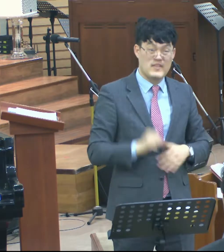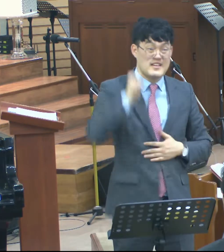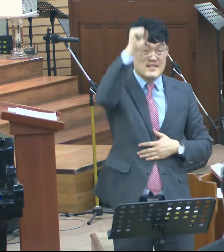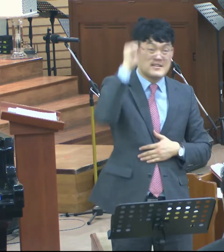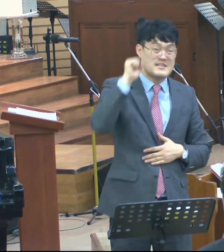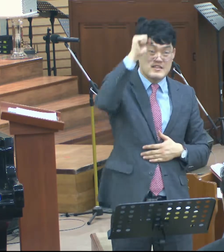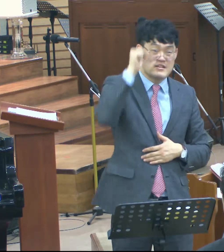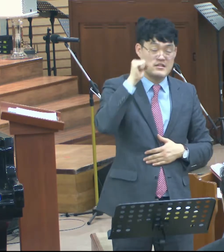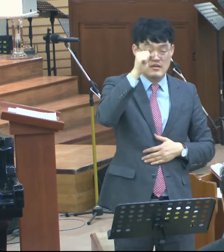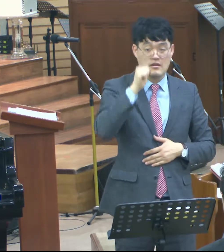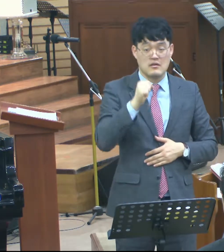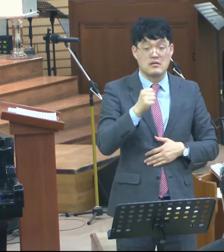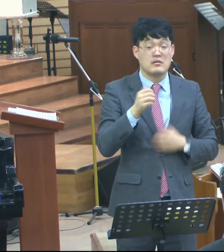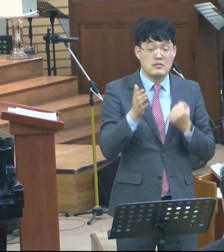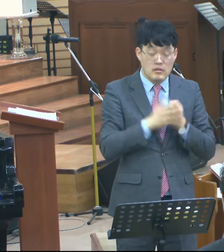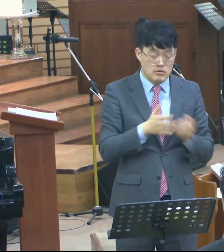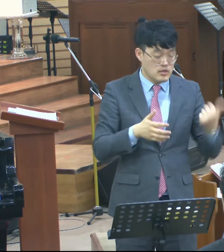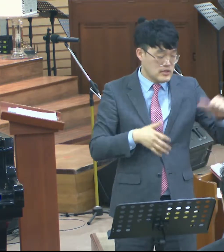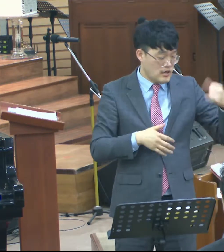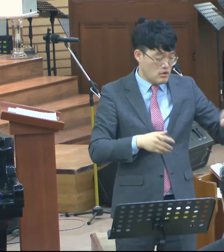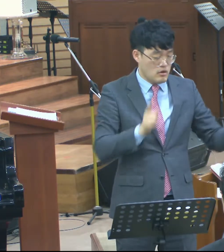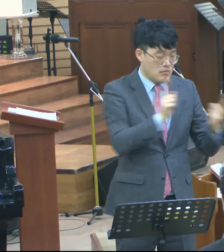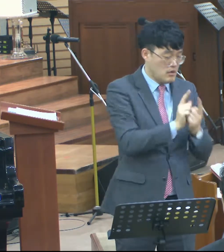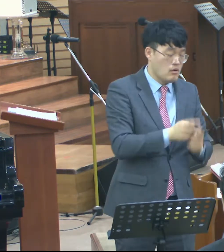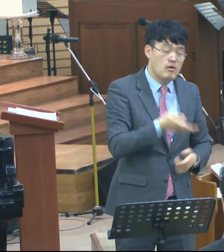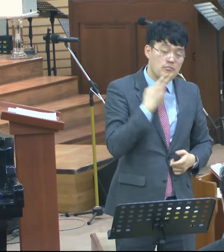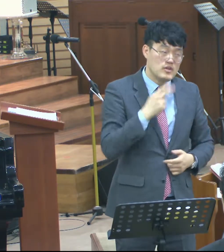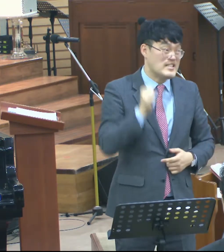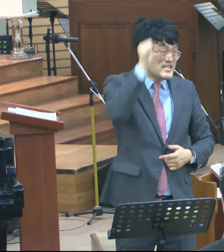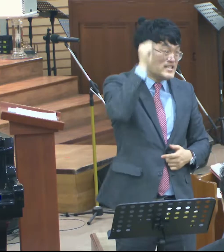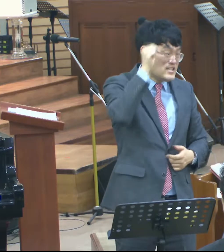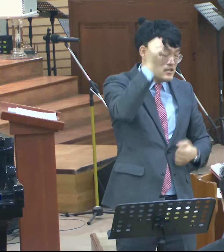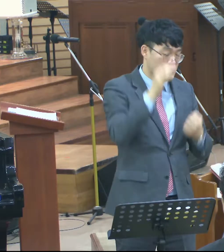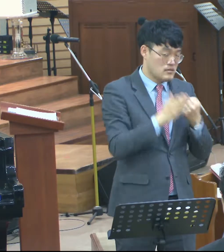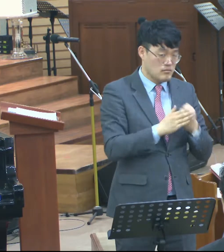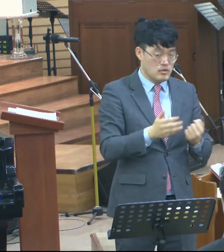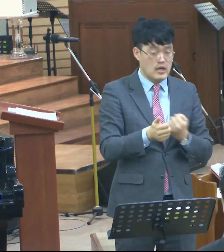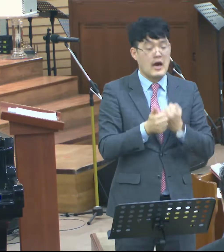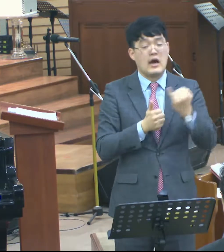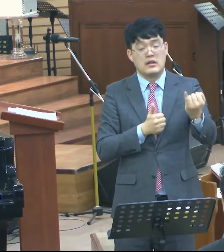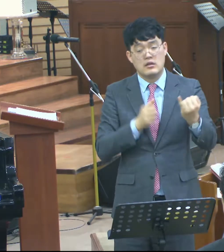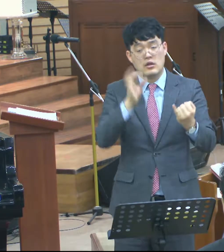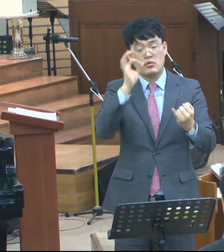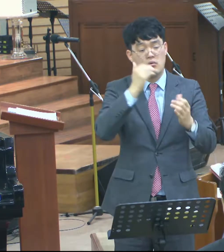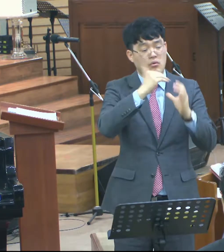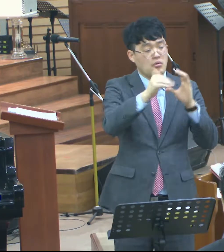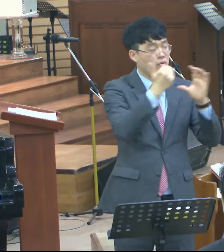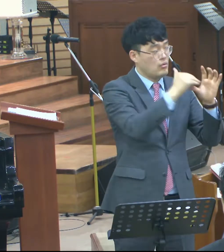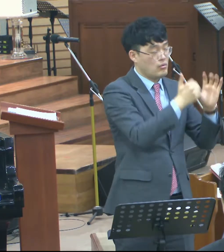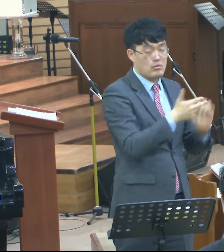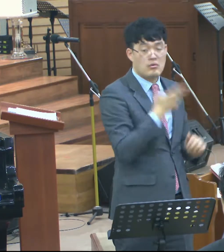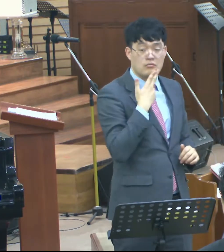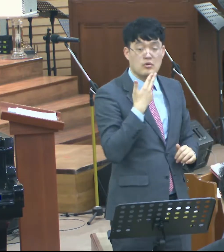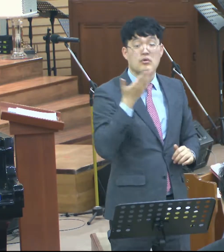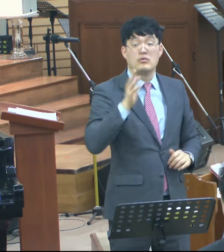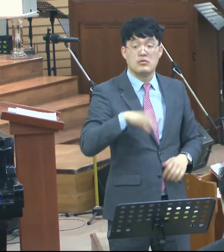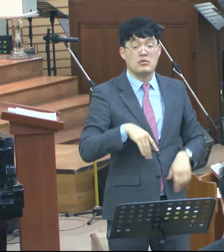적이 없어요. 시위하다가 생활비도 안 붙여줘요. 그런데 우리 교회 앞에는 국회의원이 20몇